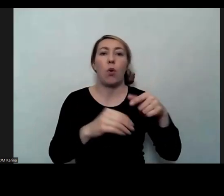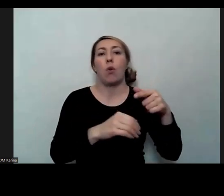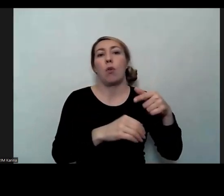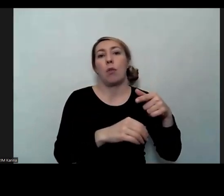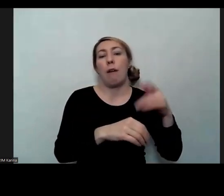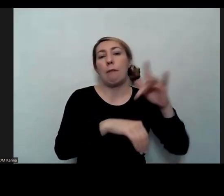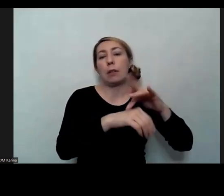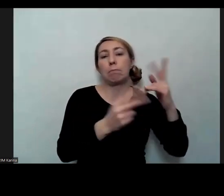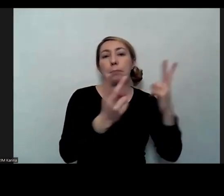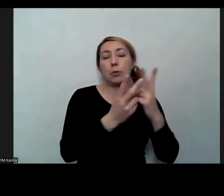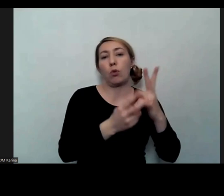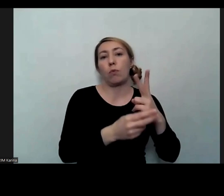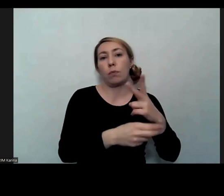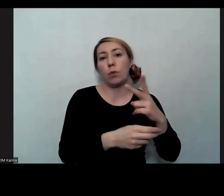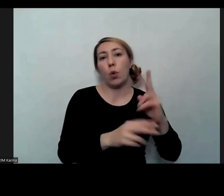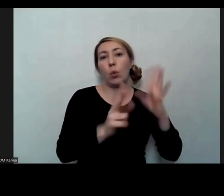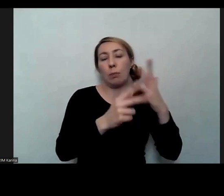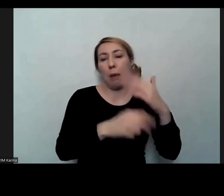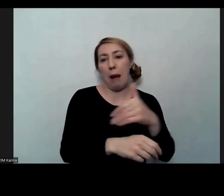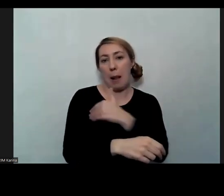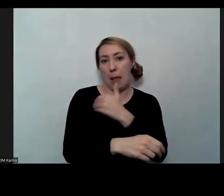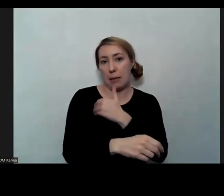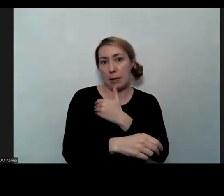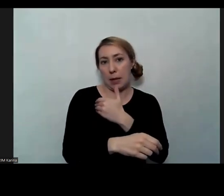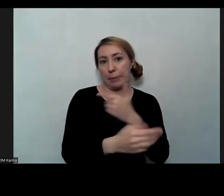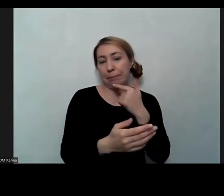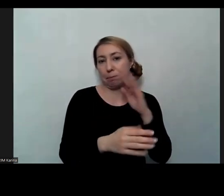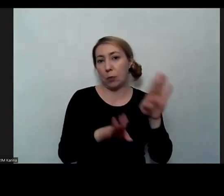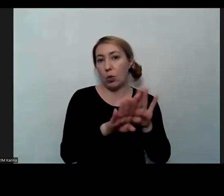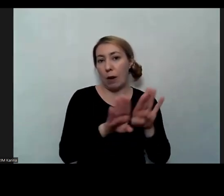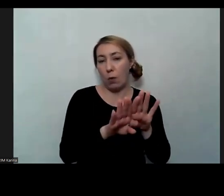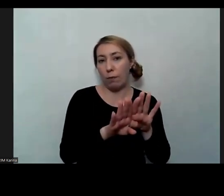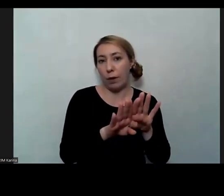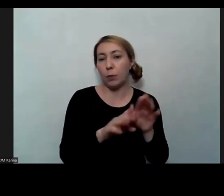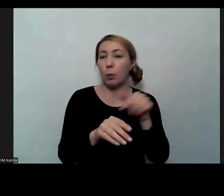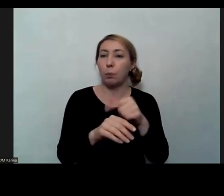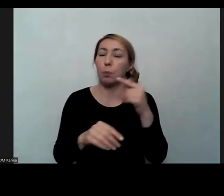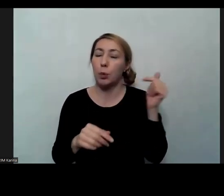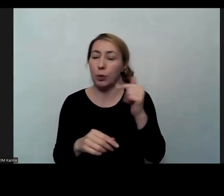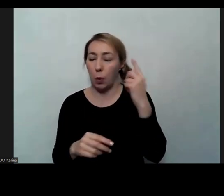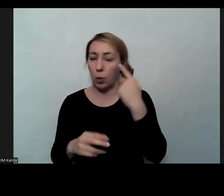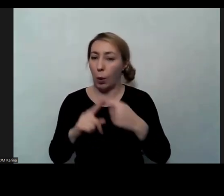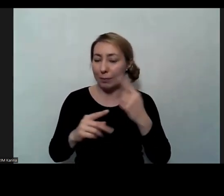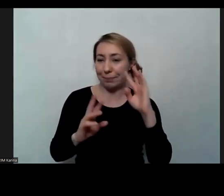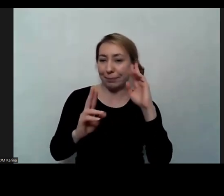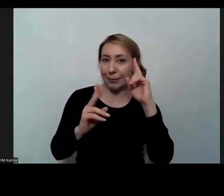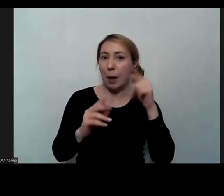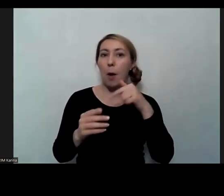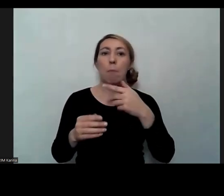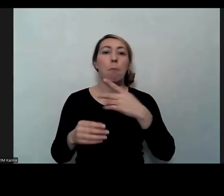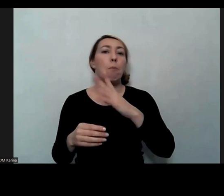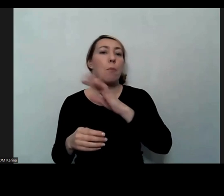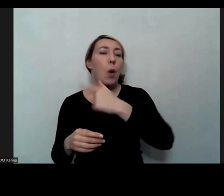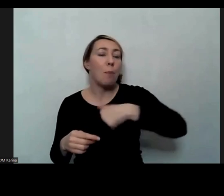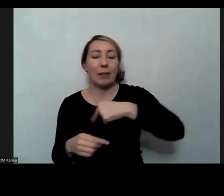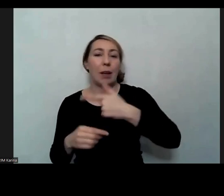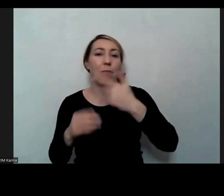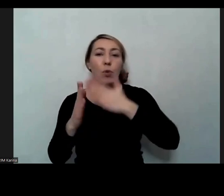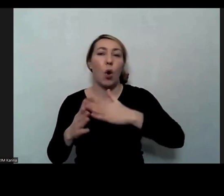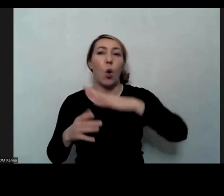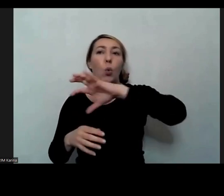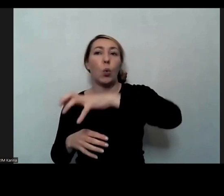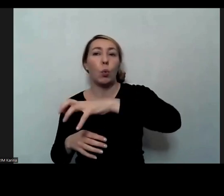klasy szkoły podstawowej. Czyli to będzie trzeba brać tutaj sobie taką pewną poprawkę, ponieważ nie normalizowaliśmy tego testu na